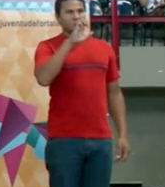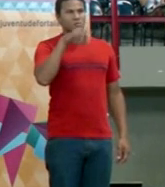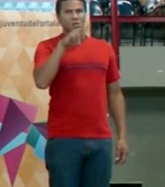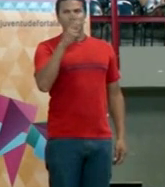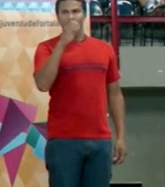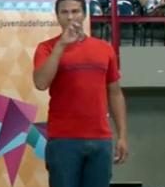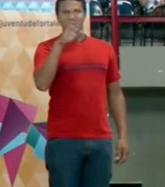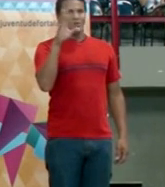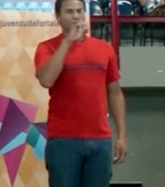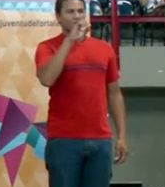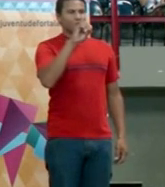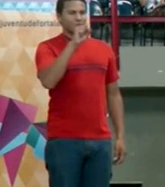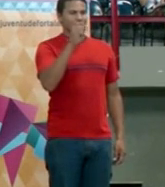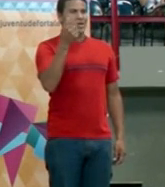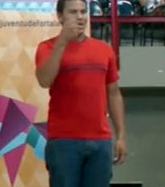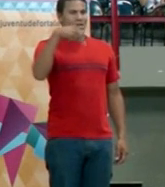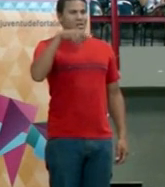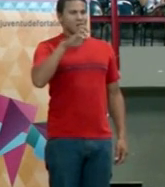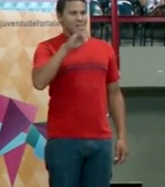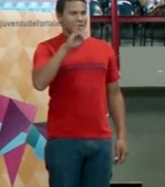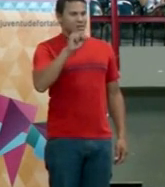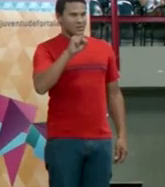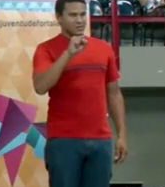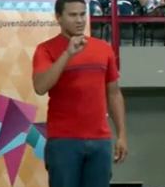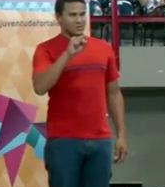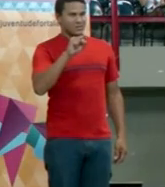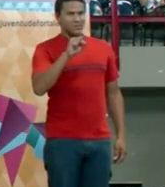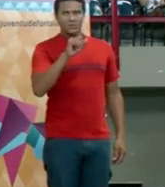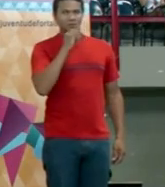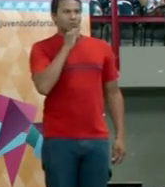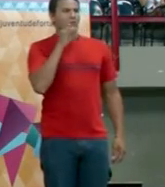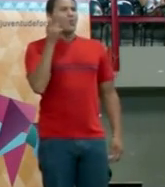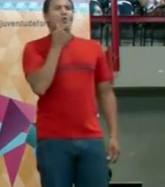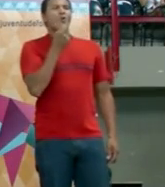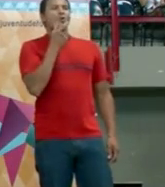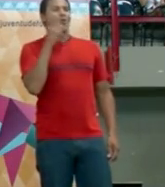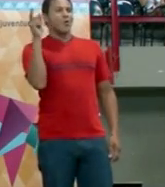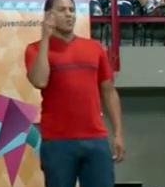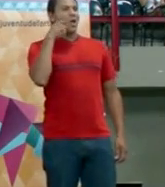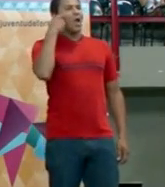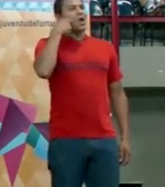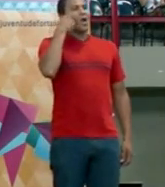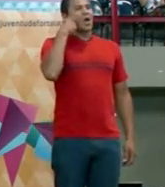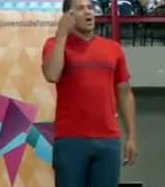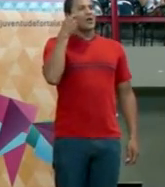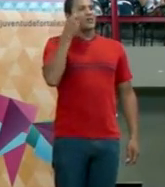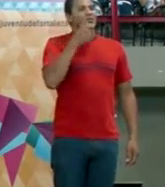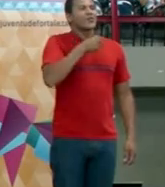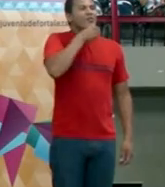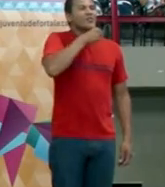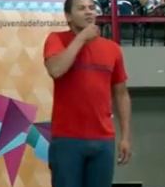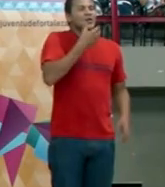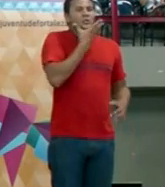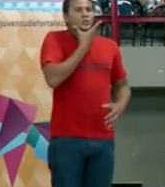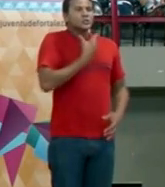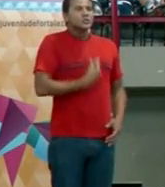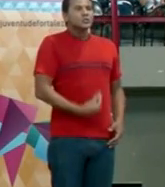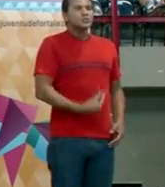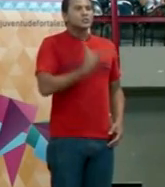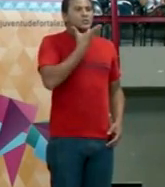vírgula, o Senhor dos Anéis. Morreu recentemente, né? O cara que fez o velho do Senhor dos